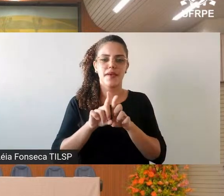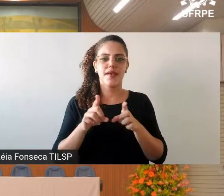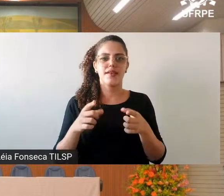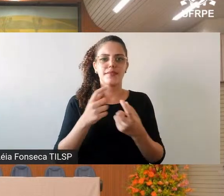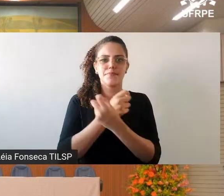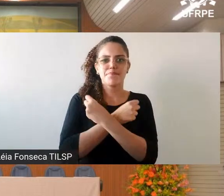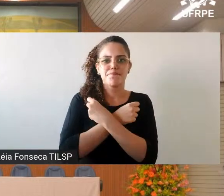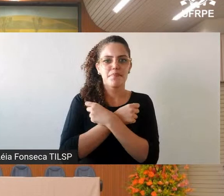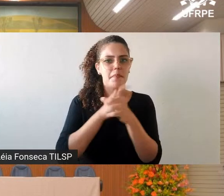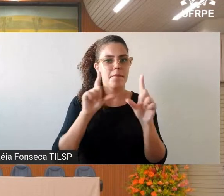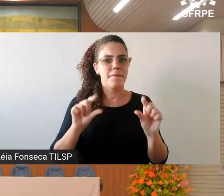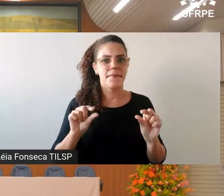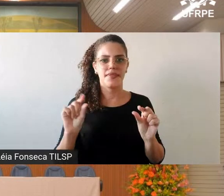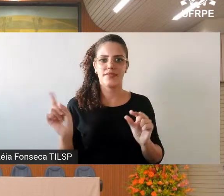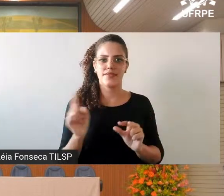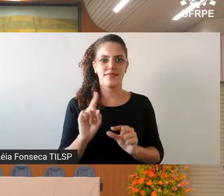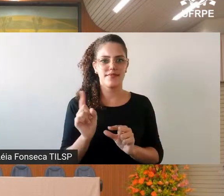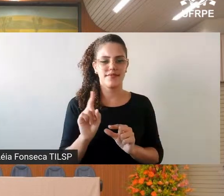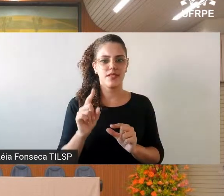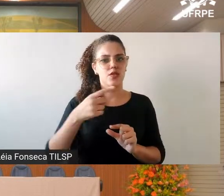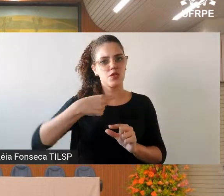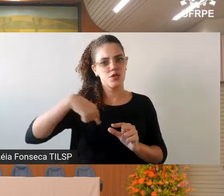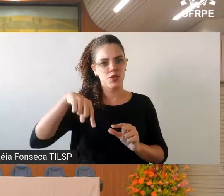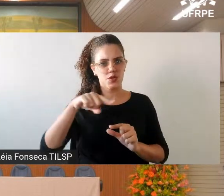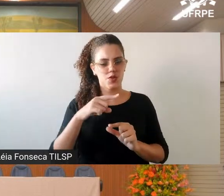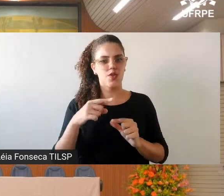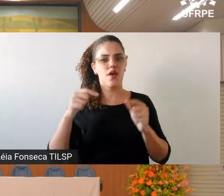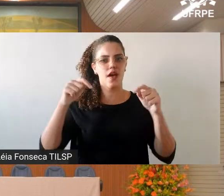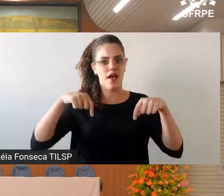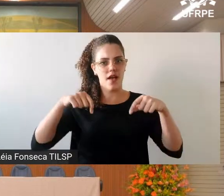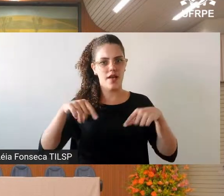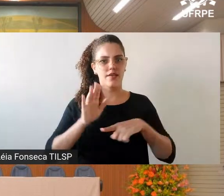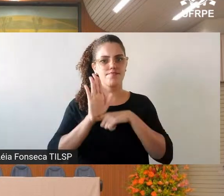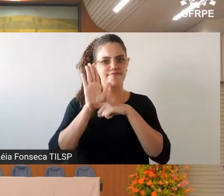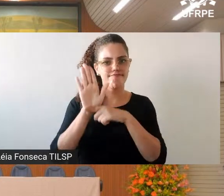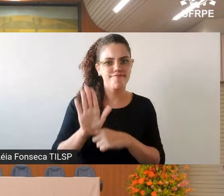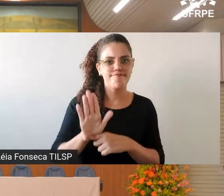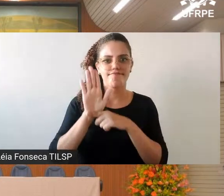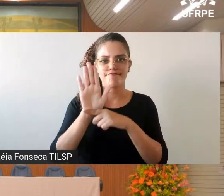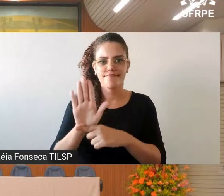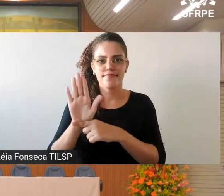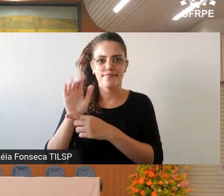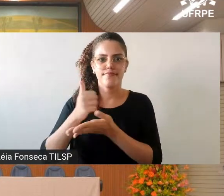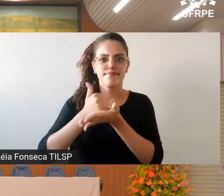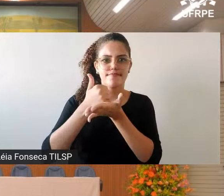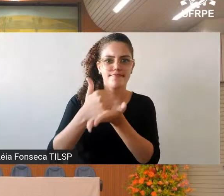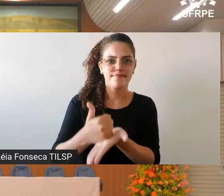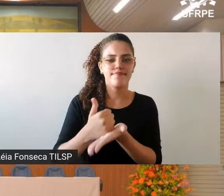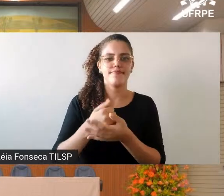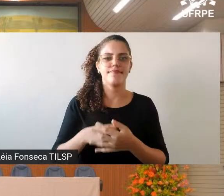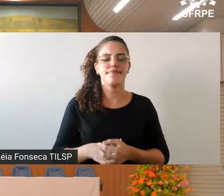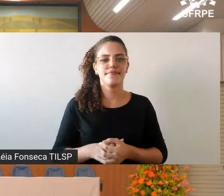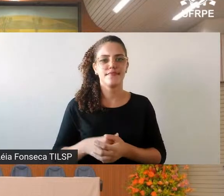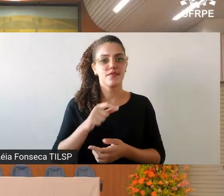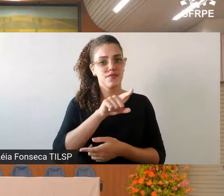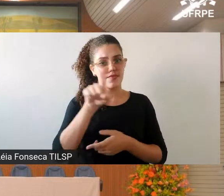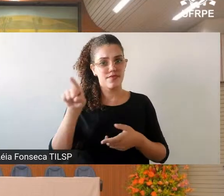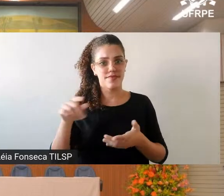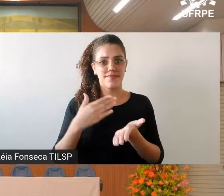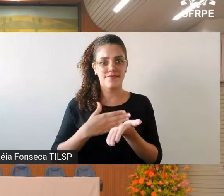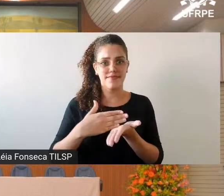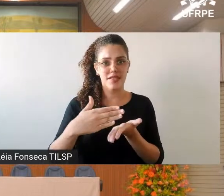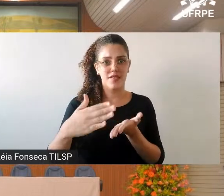vocês. Vocês estarão juntos conosco ao longo de alguns anos, tá? Uma